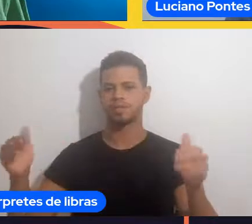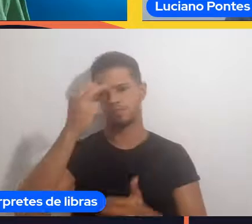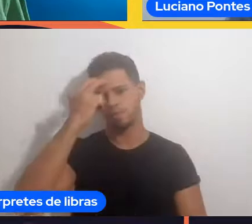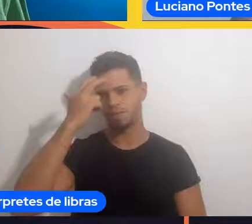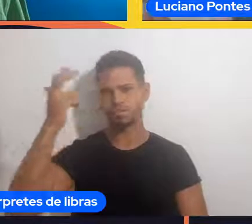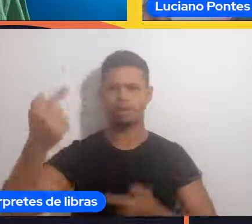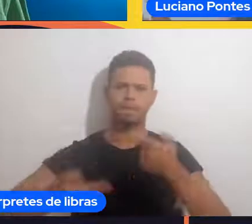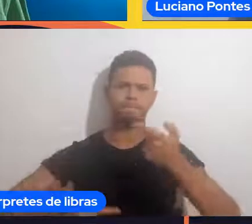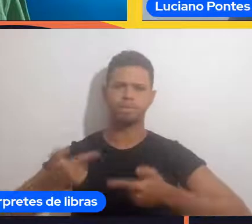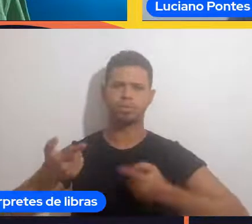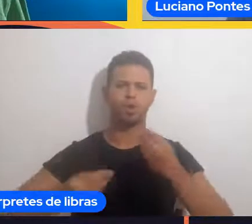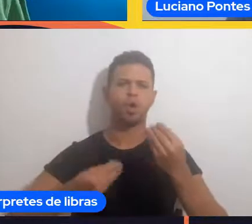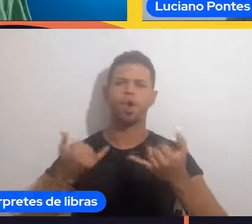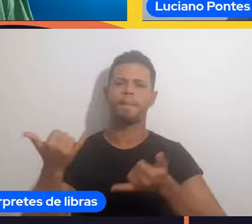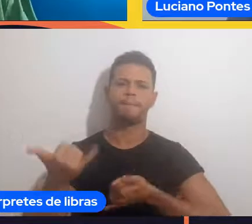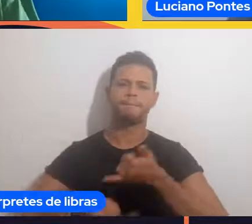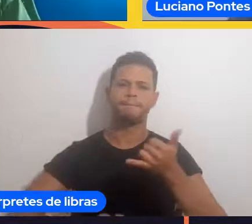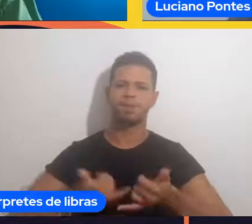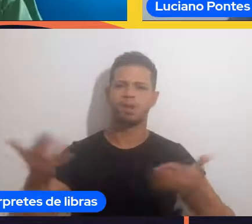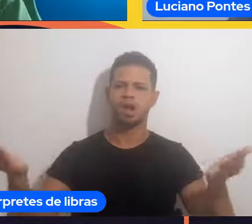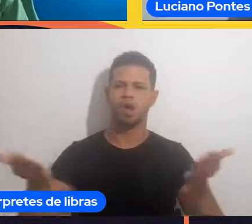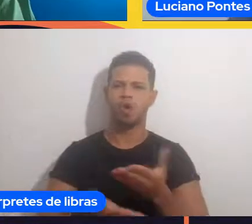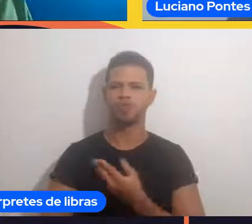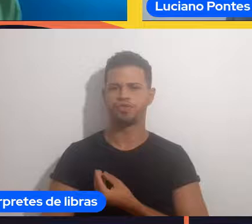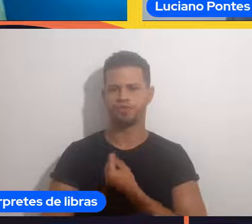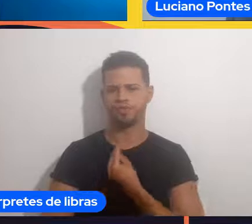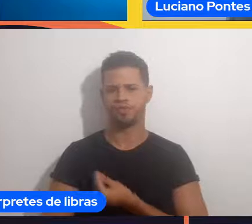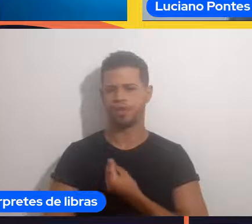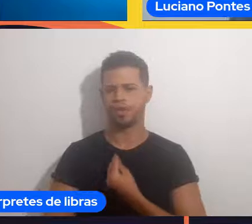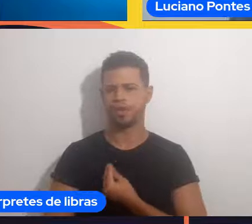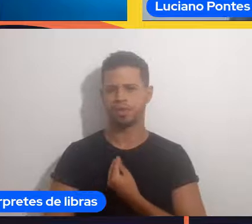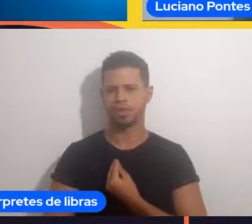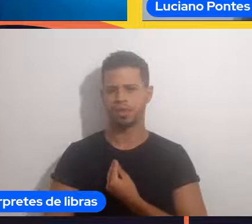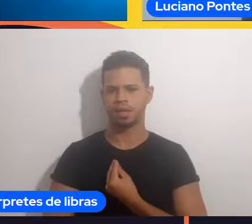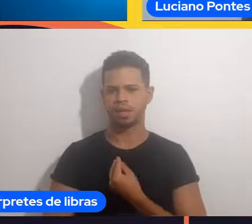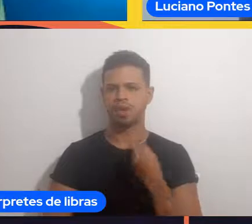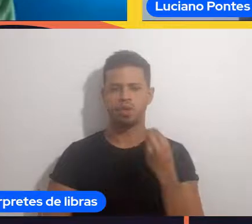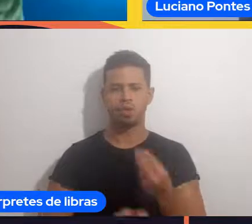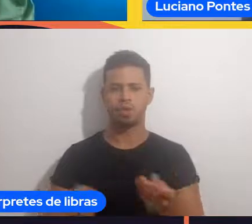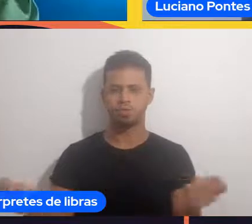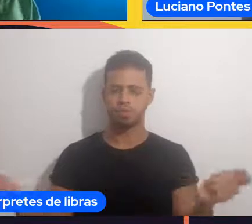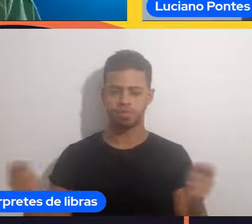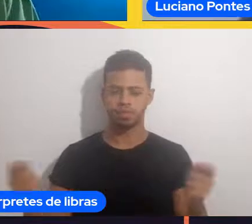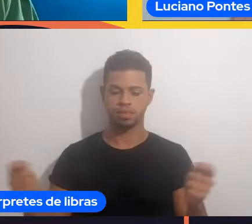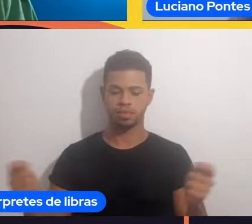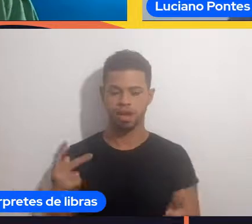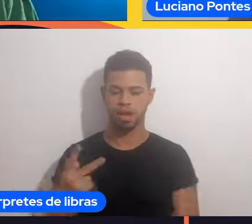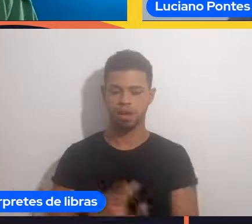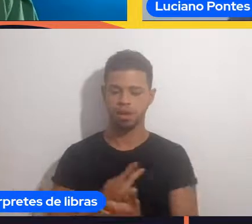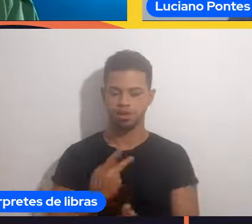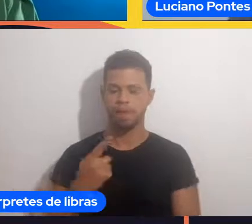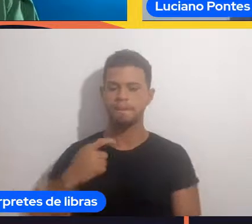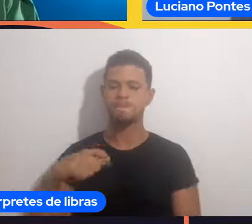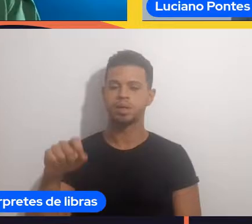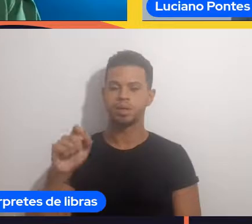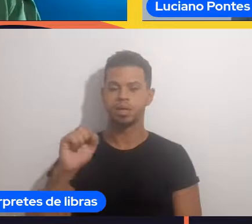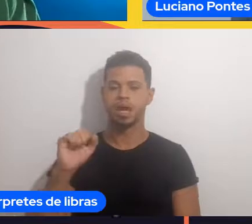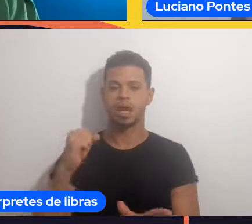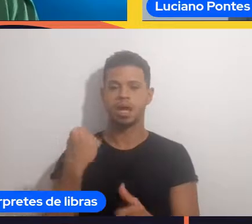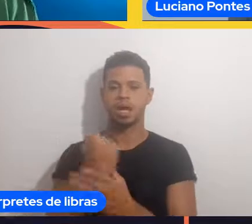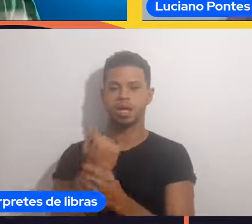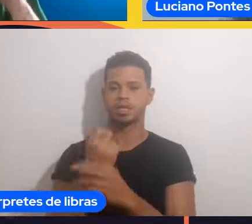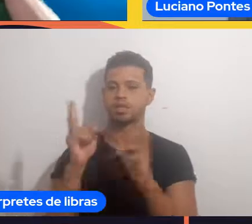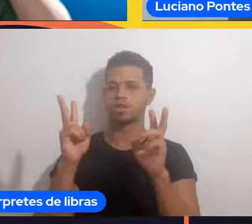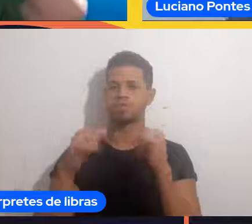brincar hoje está na nossa vida, né? Assim, que coisas têm acontecido para que a garantia do brincar aconteça